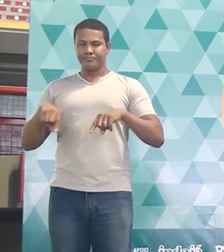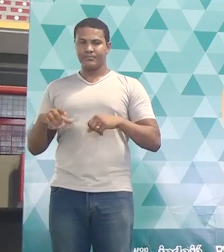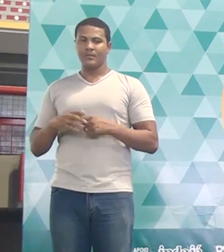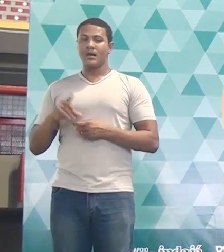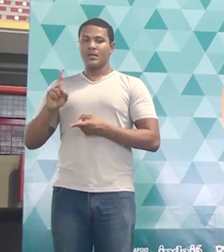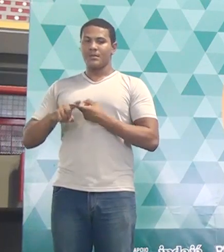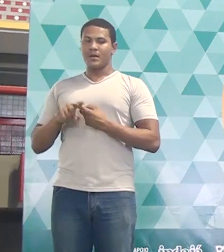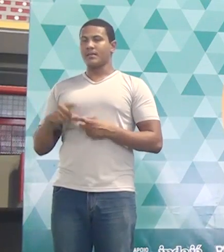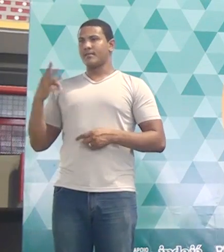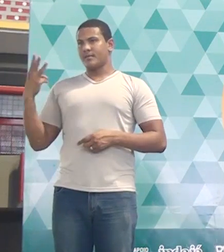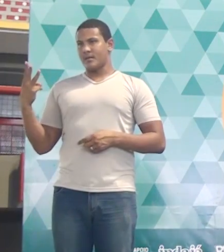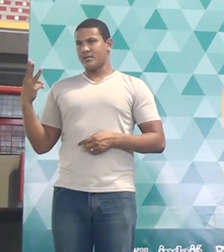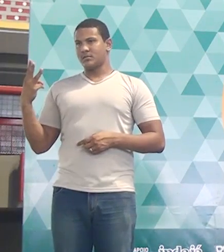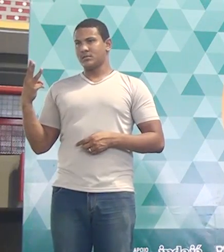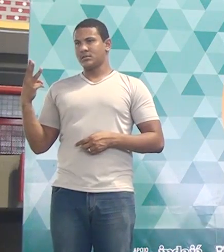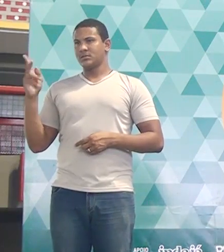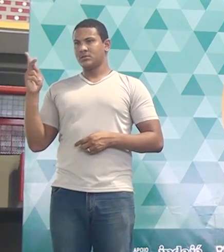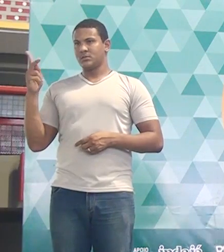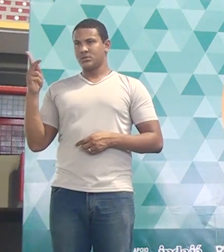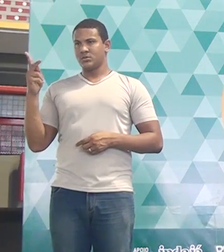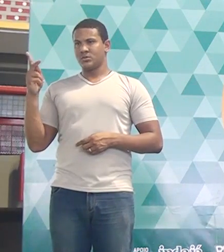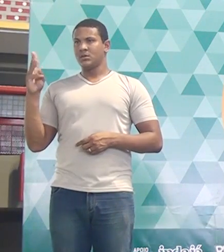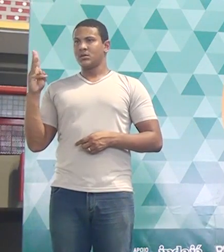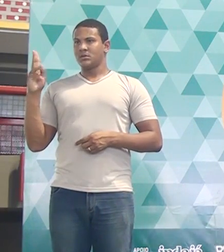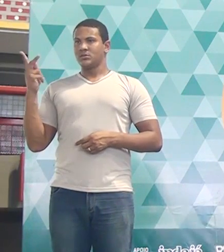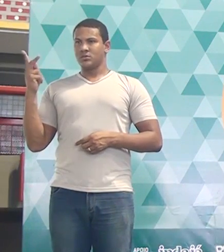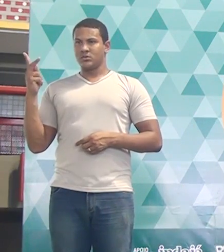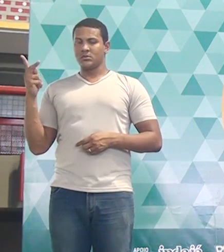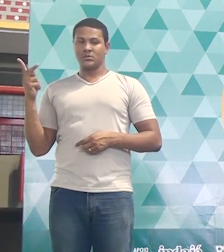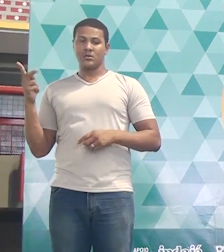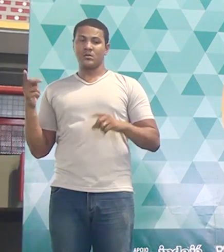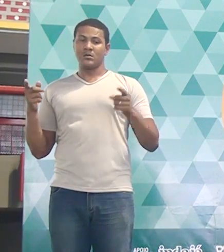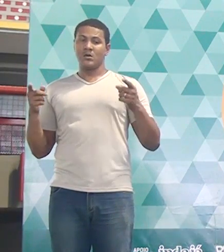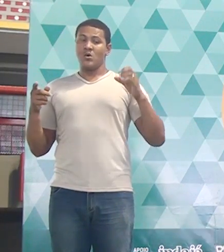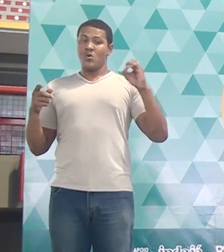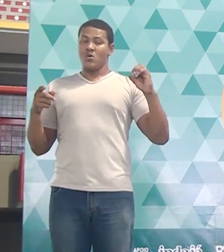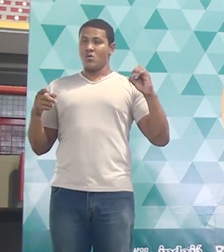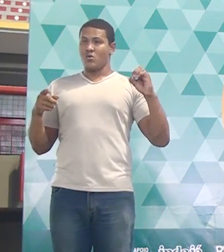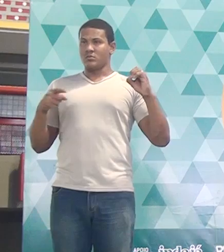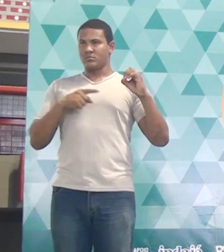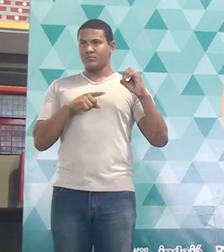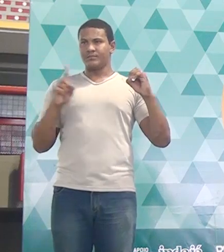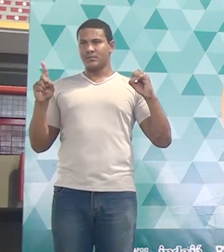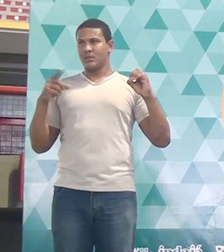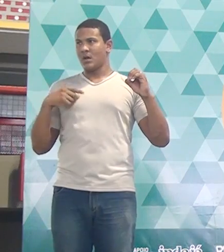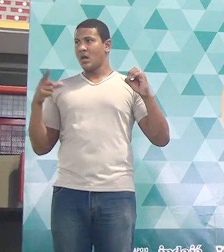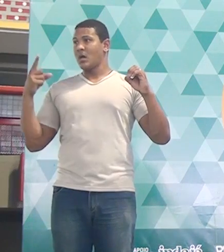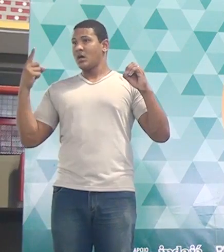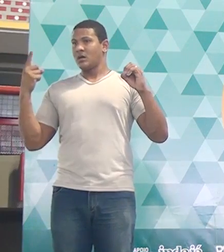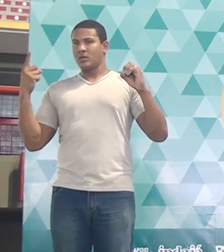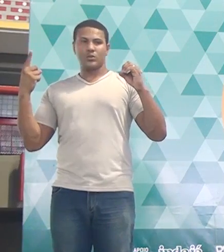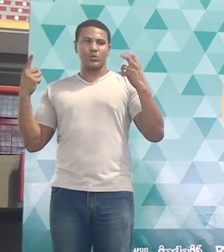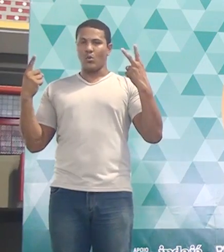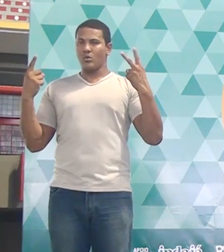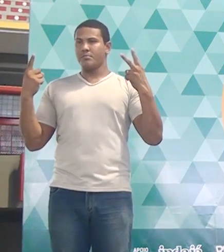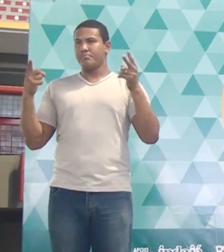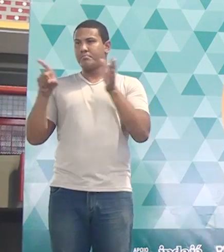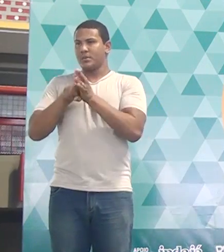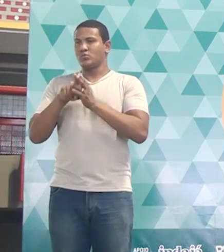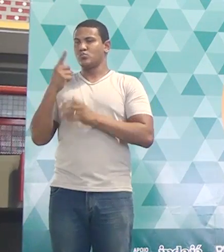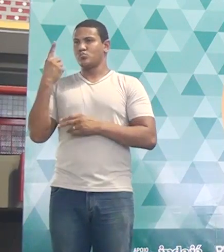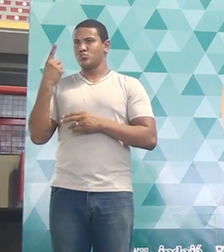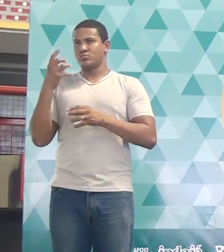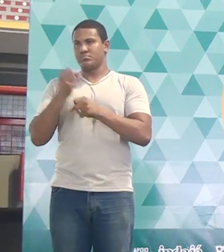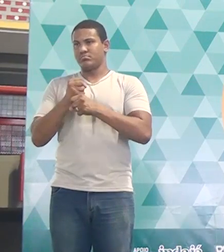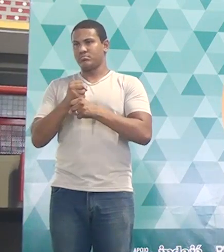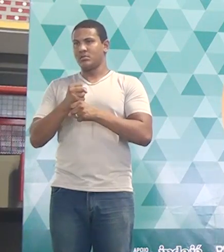3 hidrogênios, mas só ioniza 1. A conta não é 3 menos 3, será 2 menos 1. 2 oxigênios